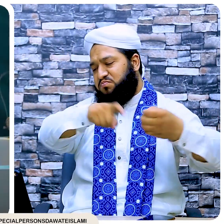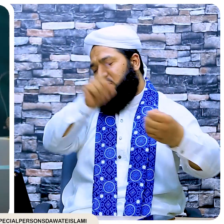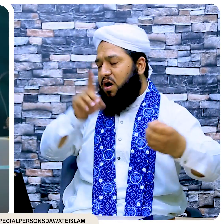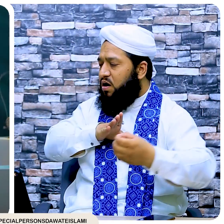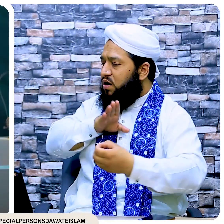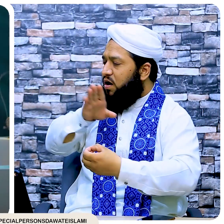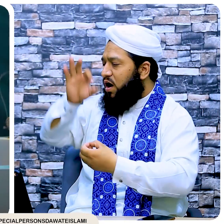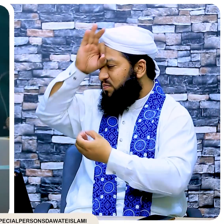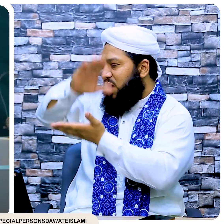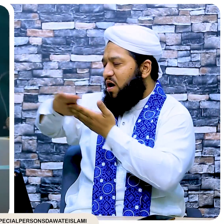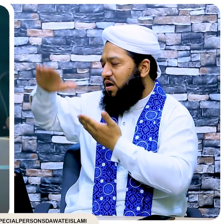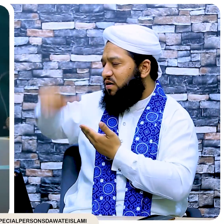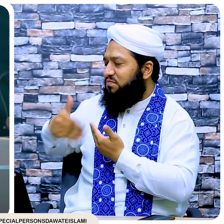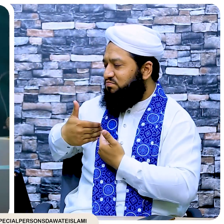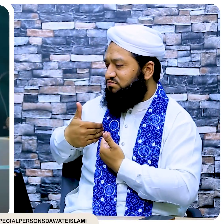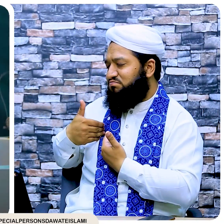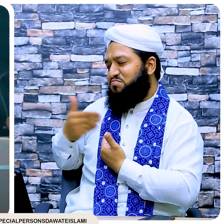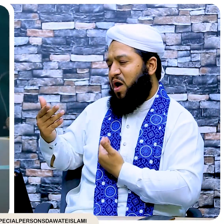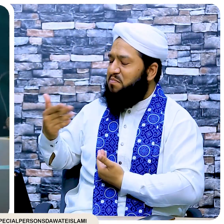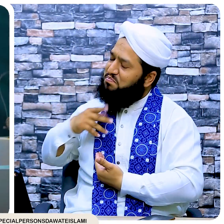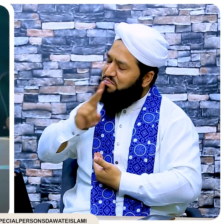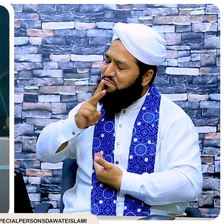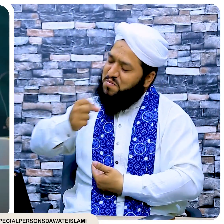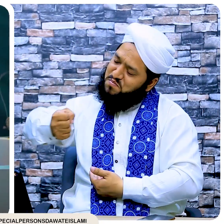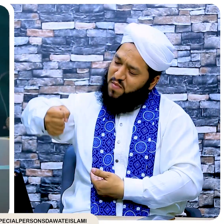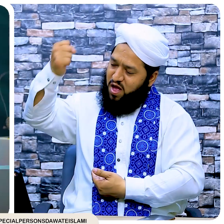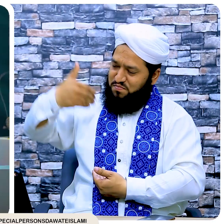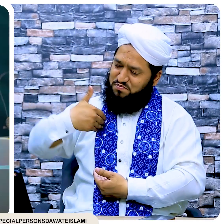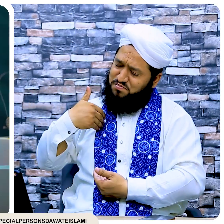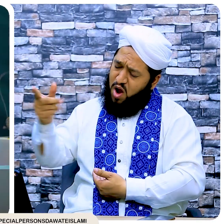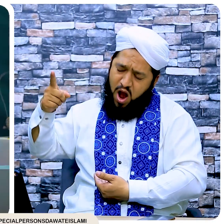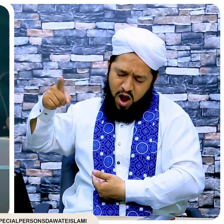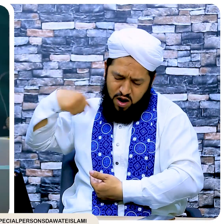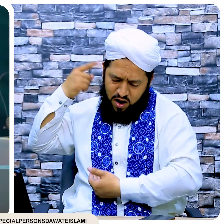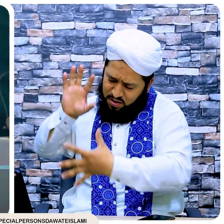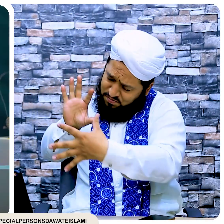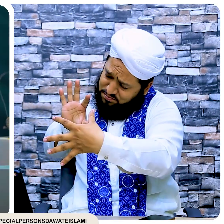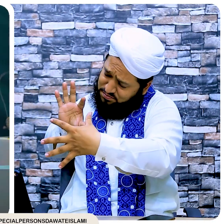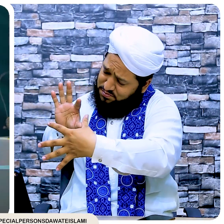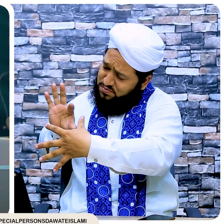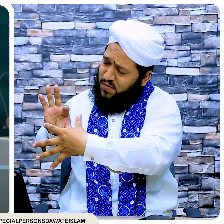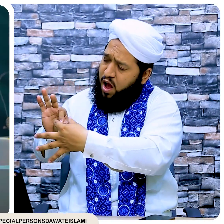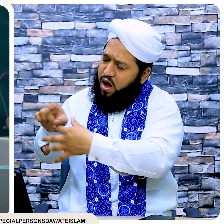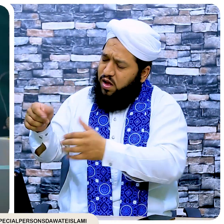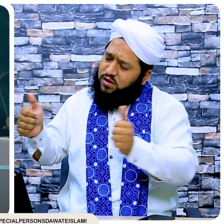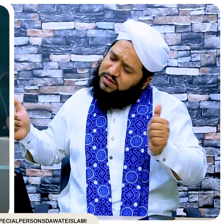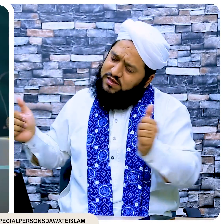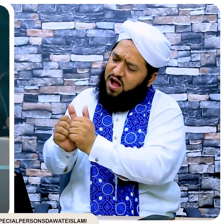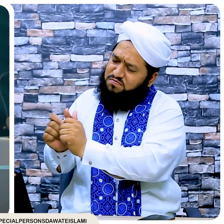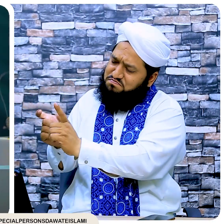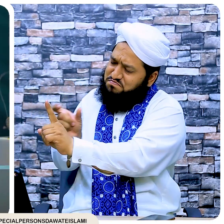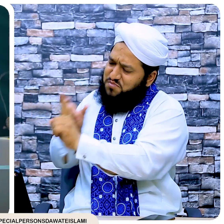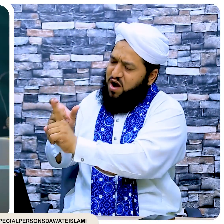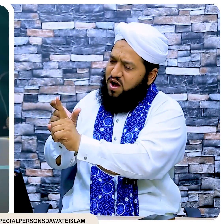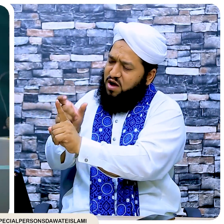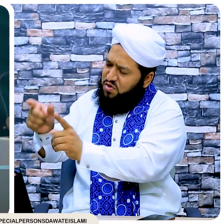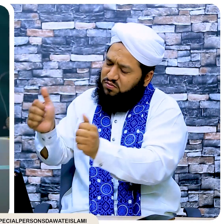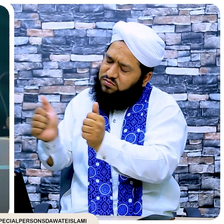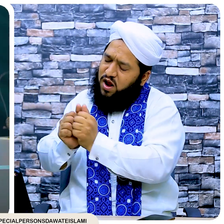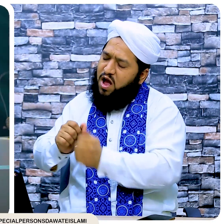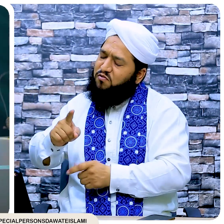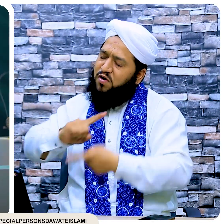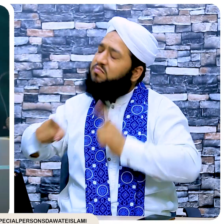کرتا ہے کہ حضور بس میں نے فیصلہ کر لیا ہے، میں آپ کا غلام بن کر اور میں آپ کی بارگاہ میں اپنی